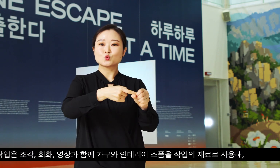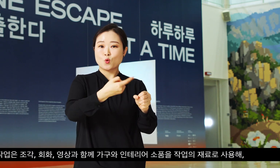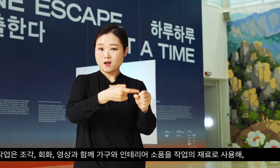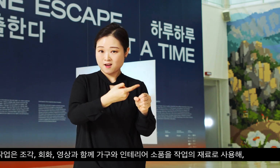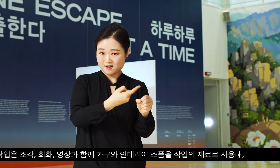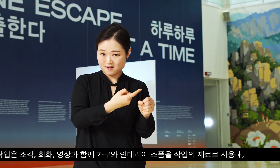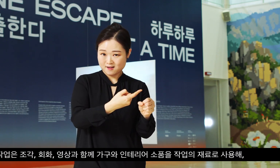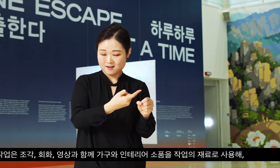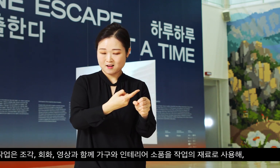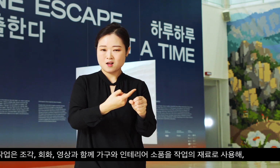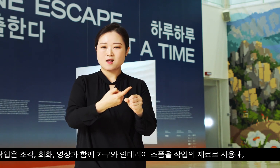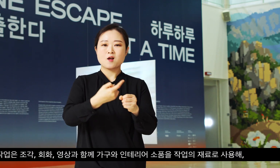회화,